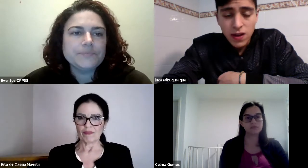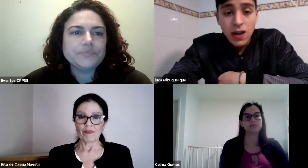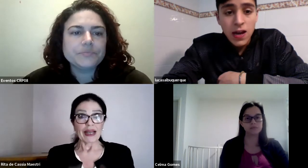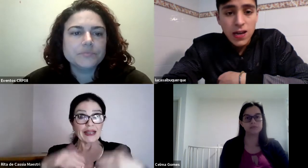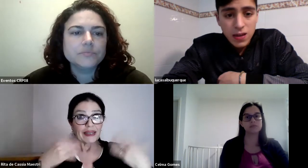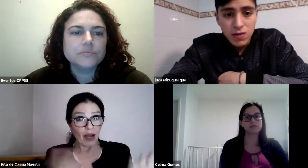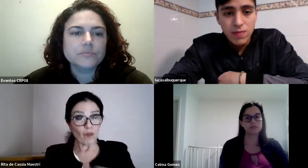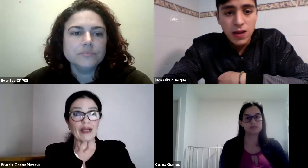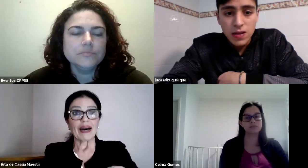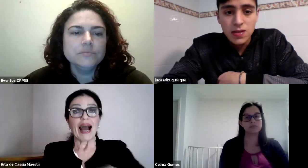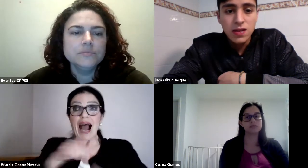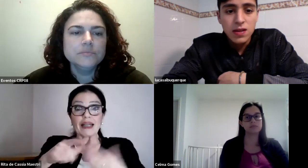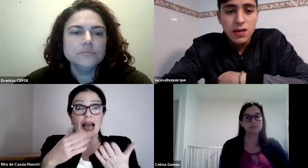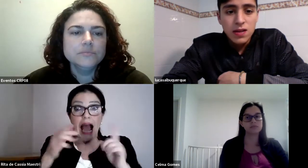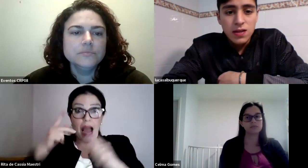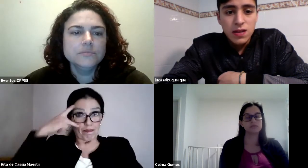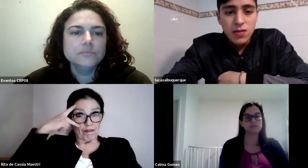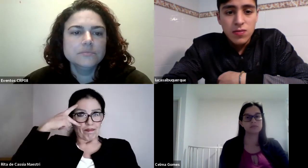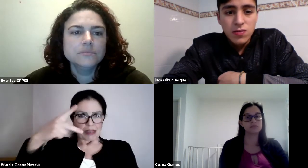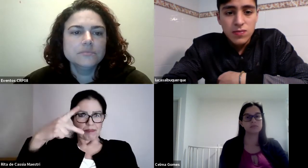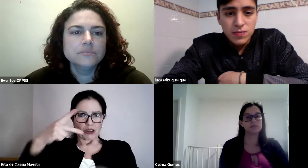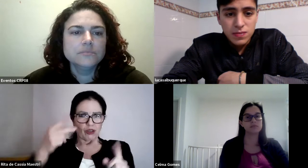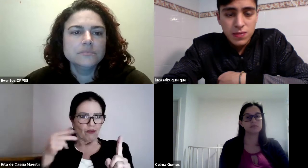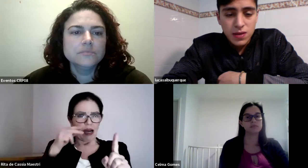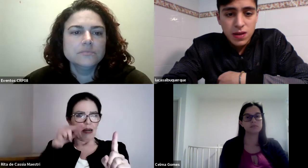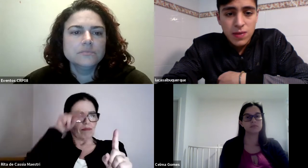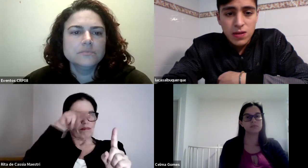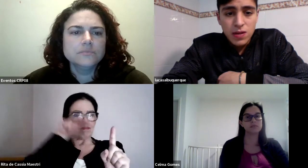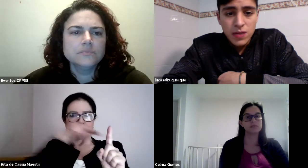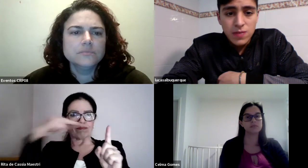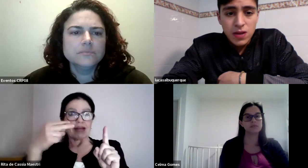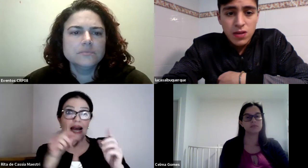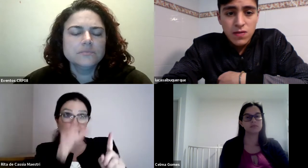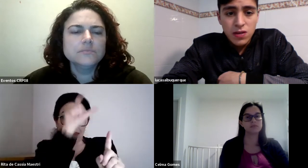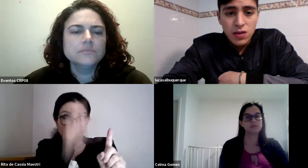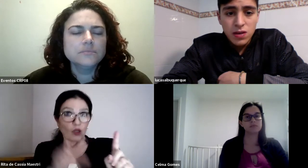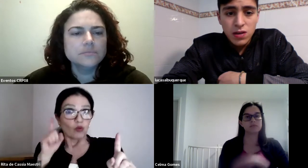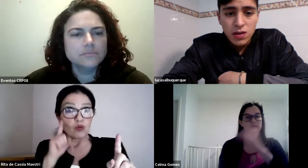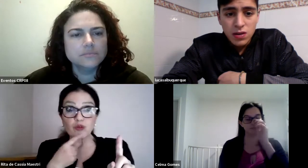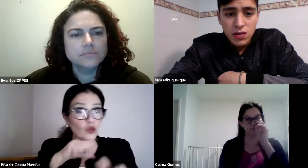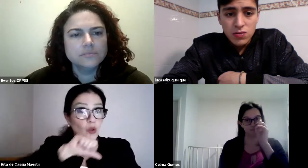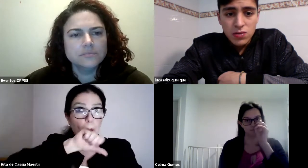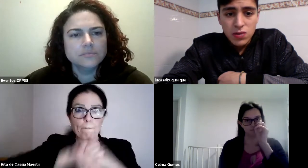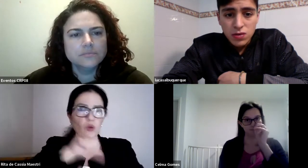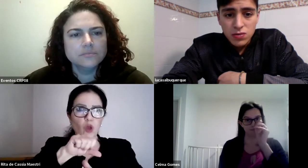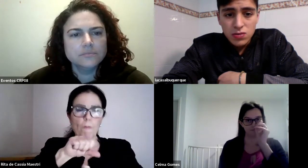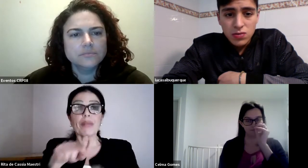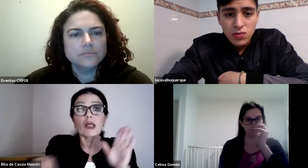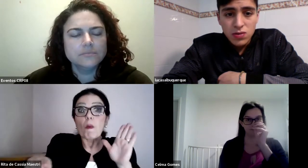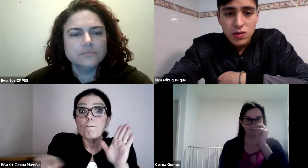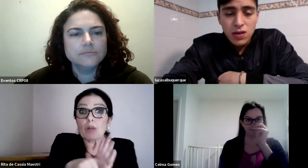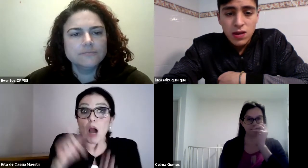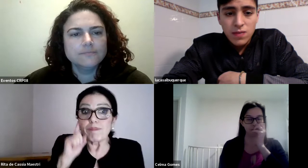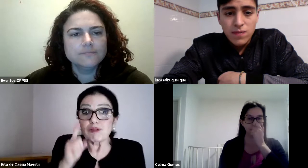faltava era a língua para eles. Então, a partir da perspectiva de que o sujeito